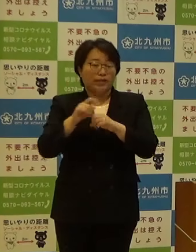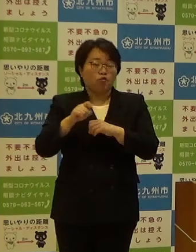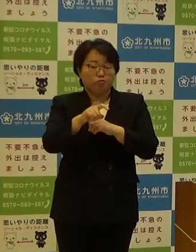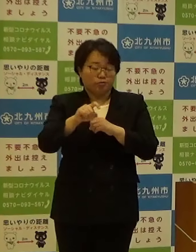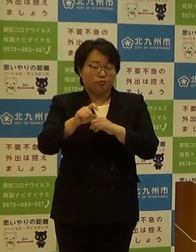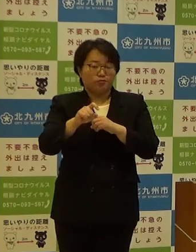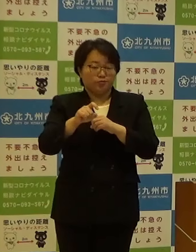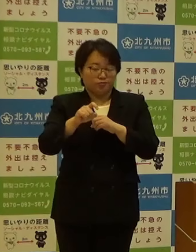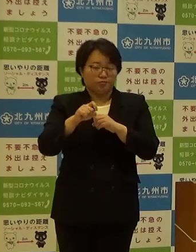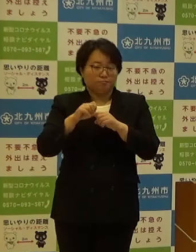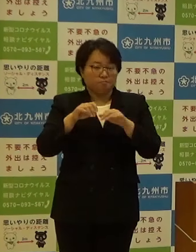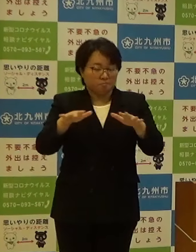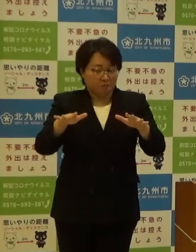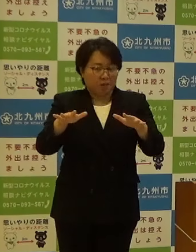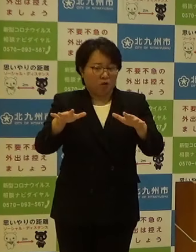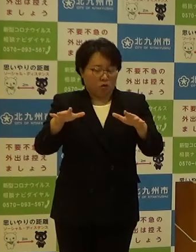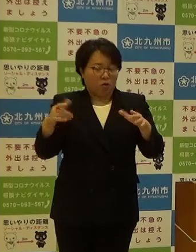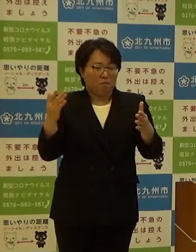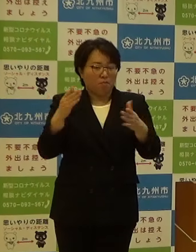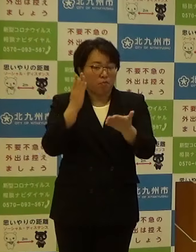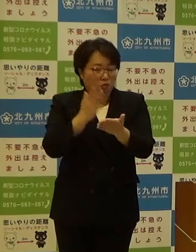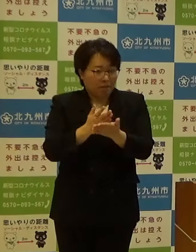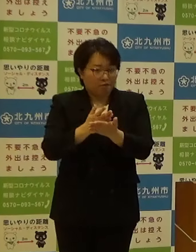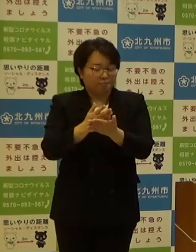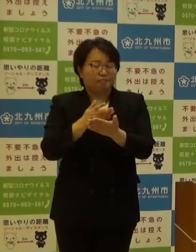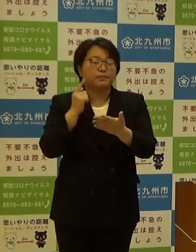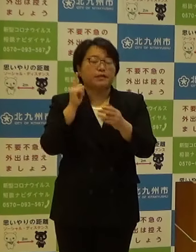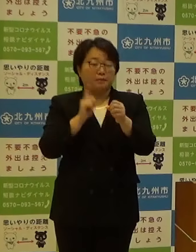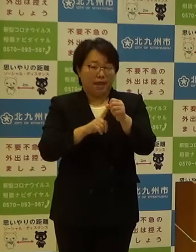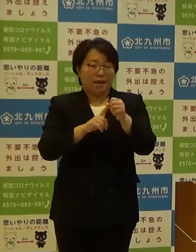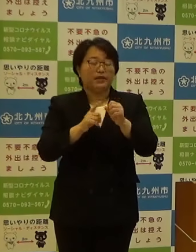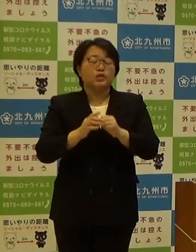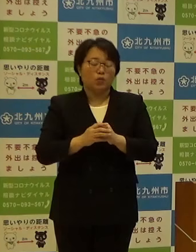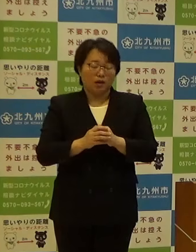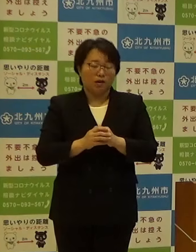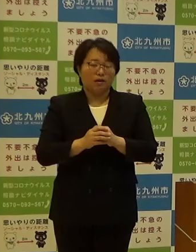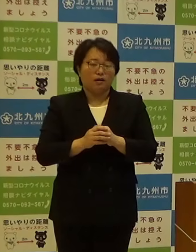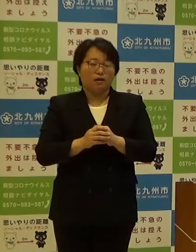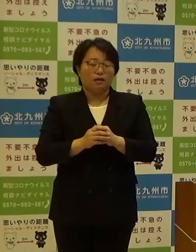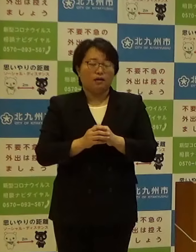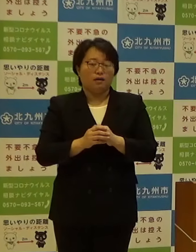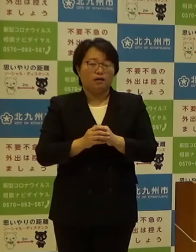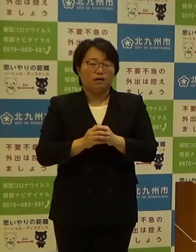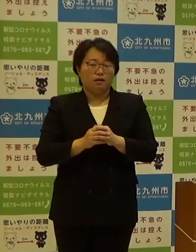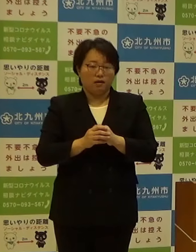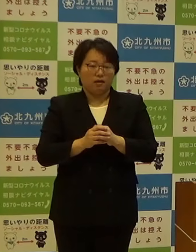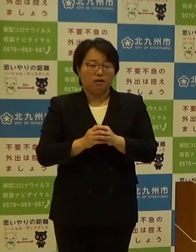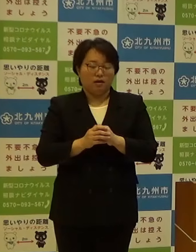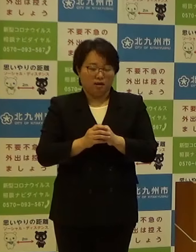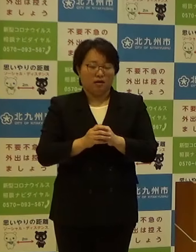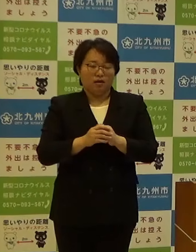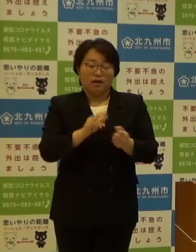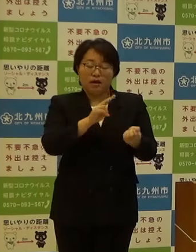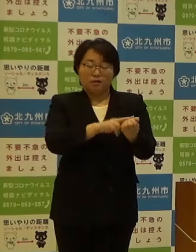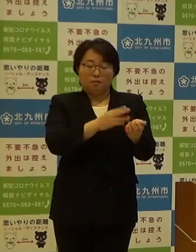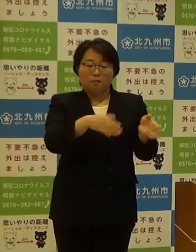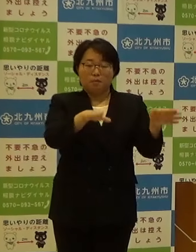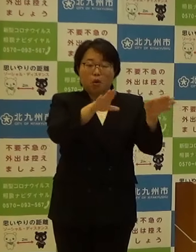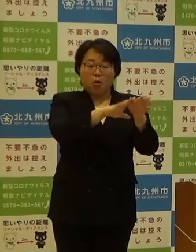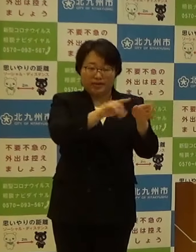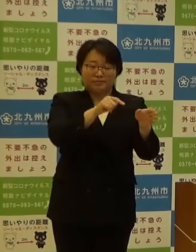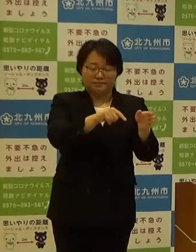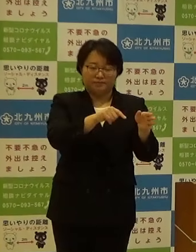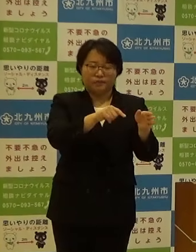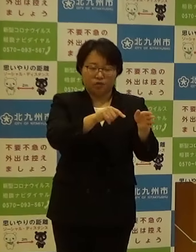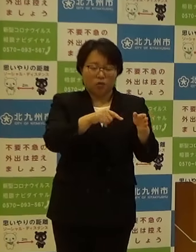面的なご理解ご協力があって前に進みますので、そうした意味では、この呼吸を合わせてですね、この問